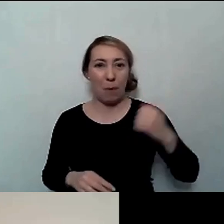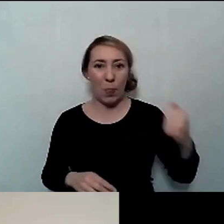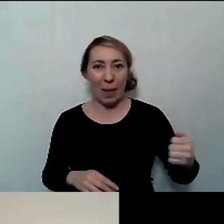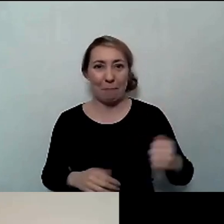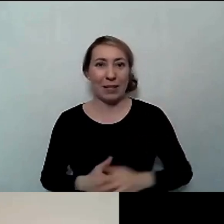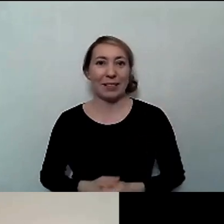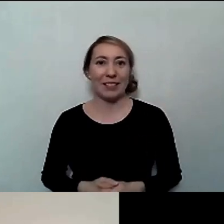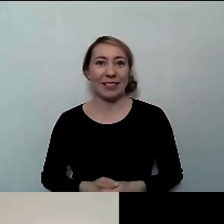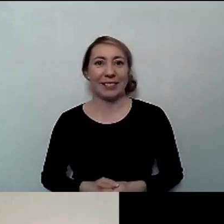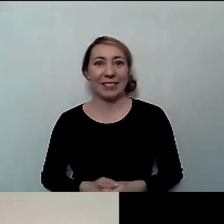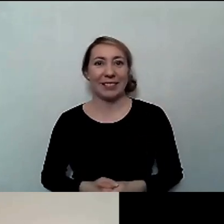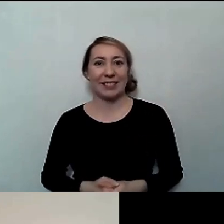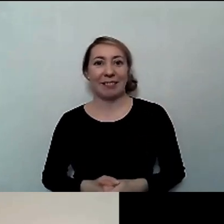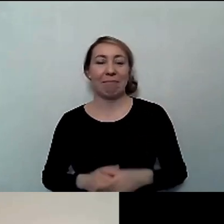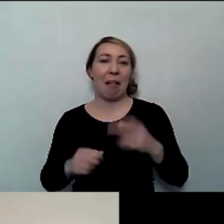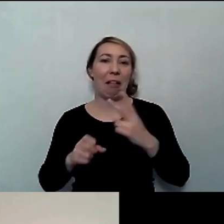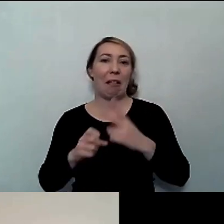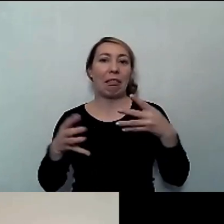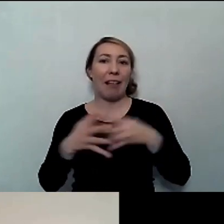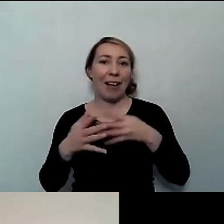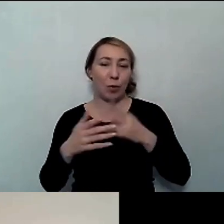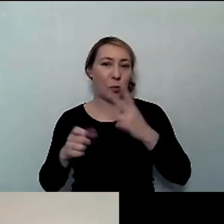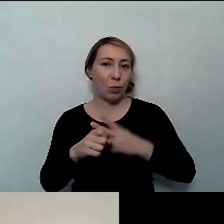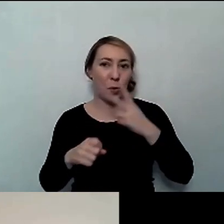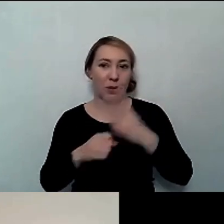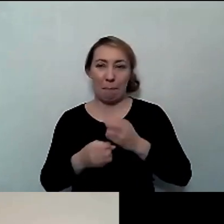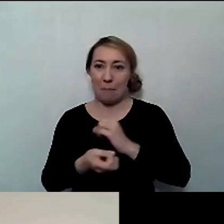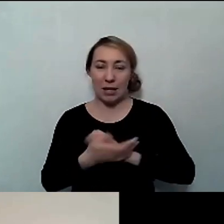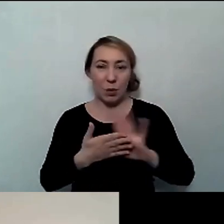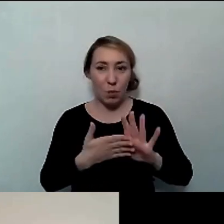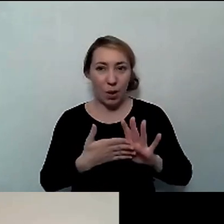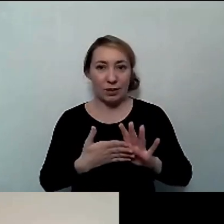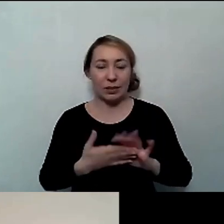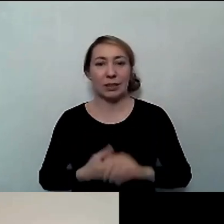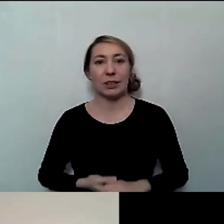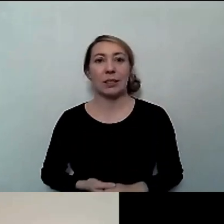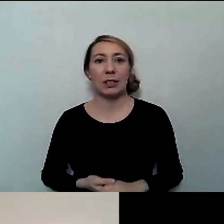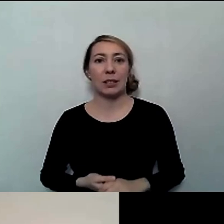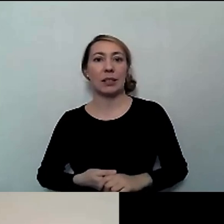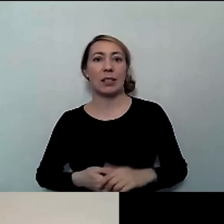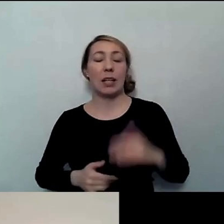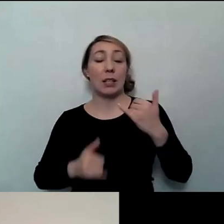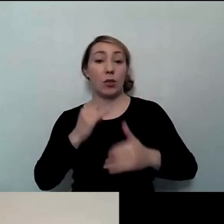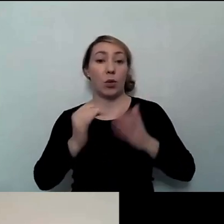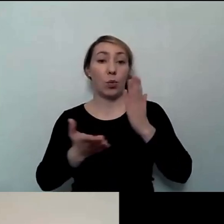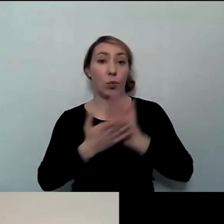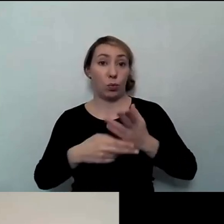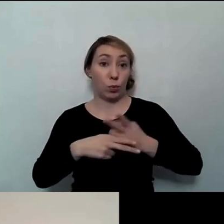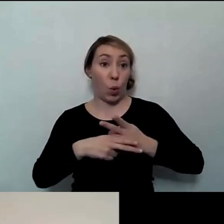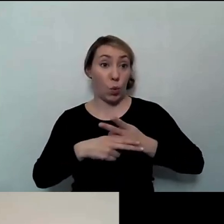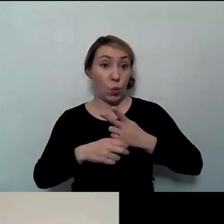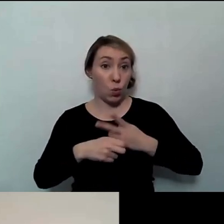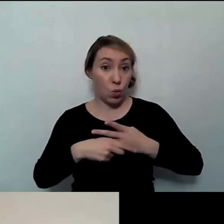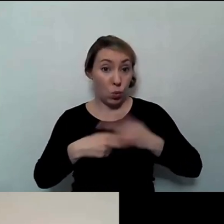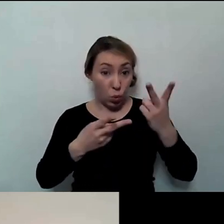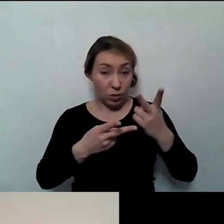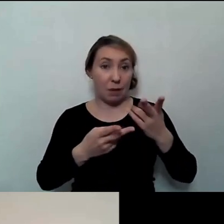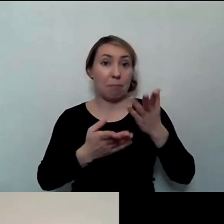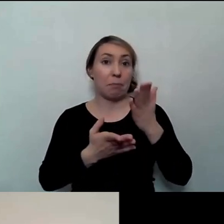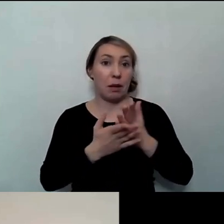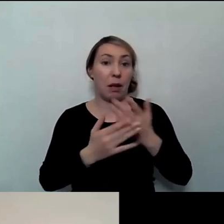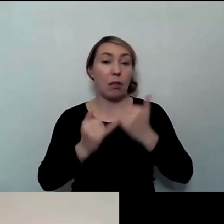tak rozumiem. Test jest dostępny bezpłatnie, jak już udostępnimy, tak, jeśli już Państwa